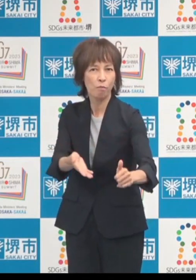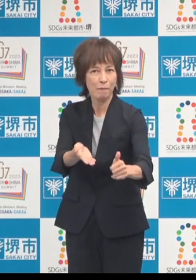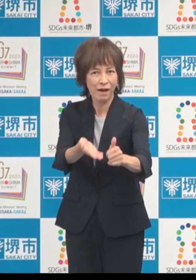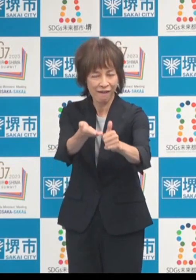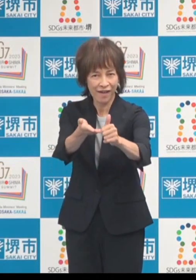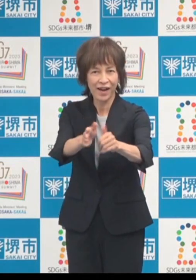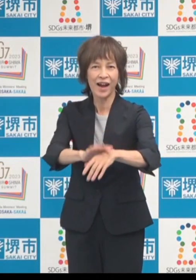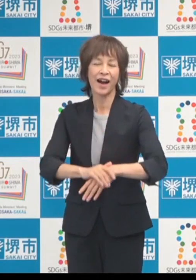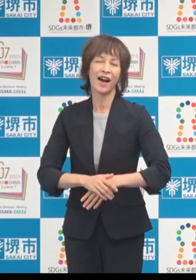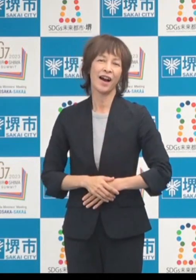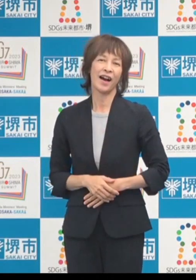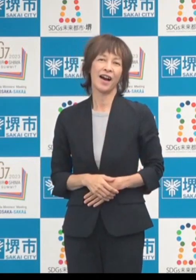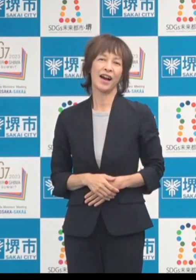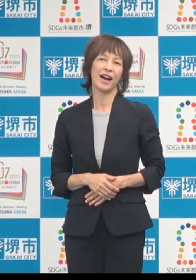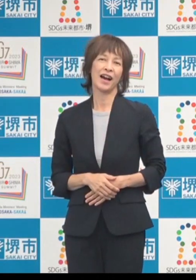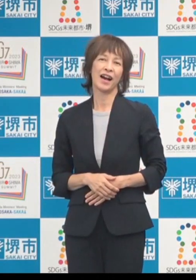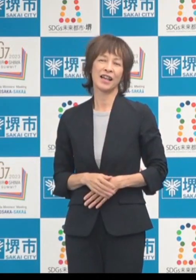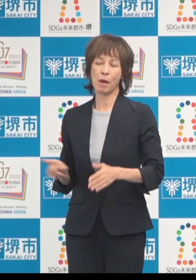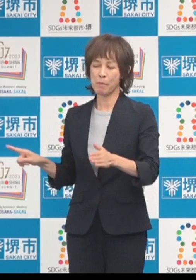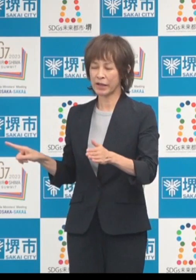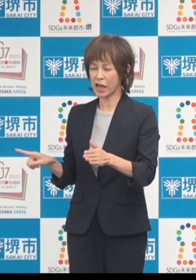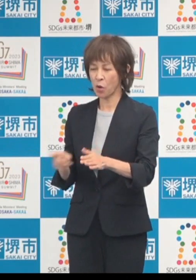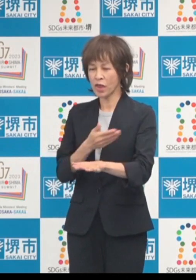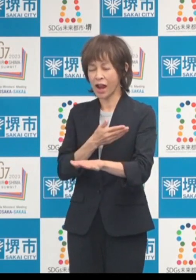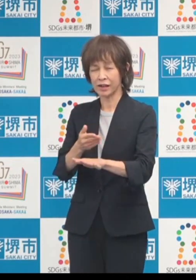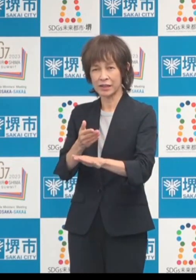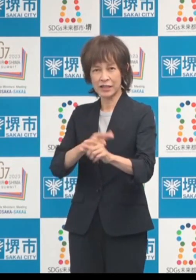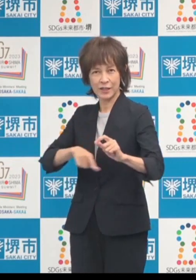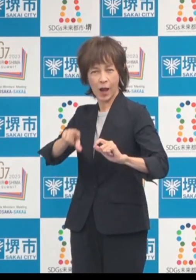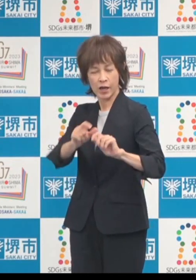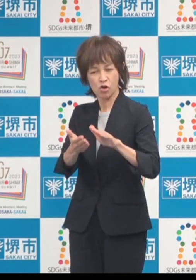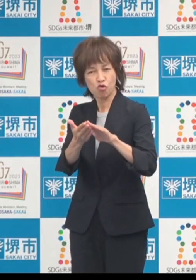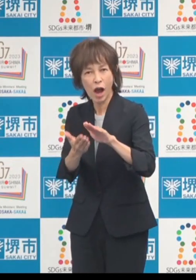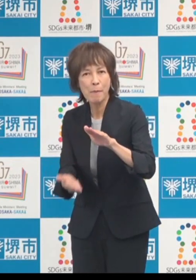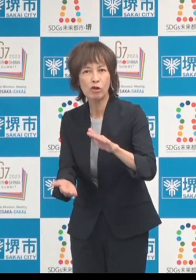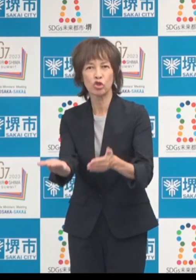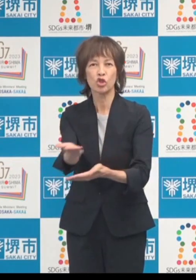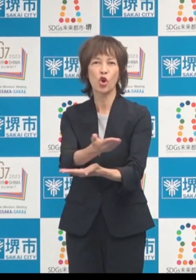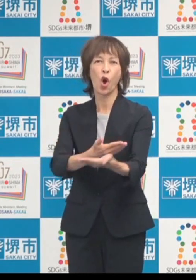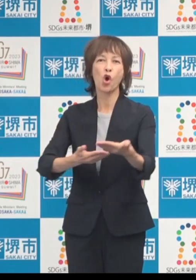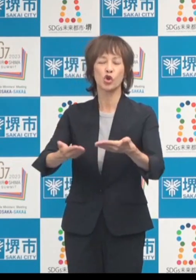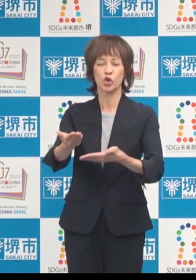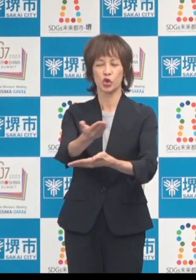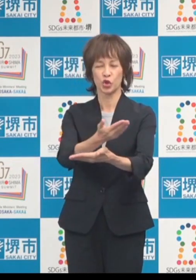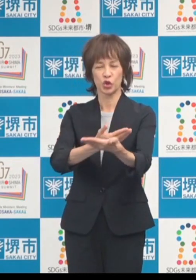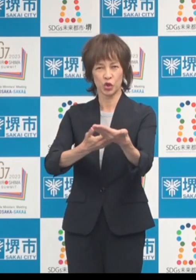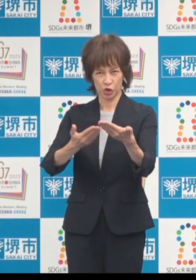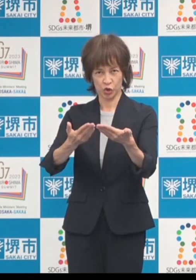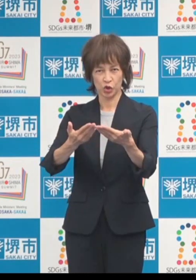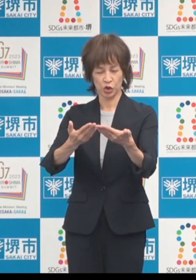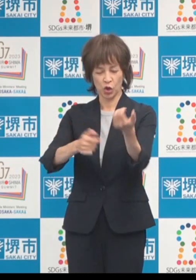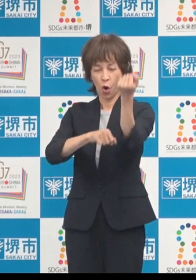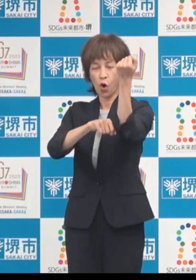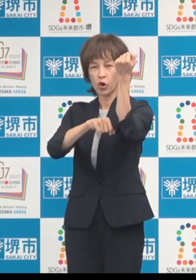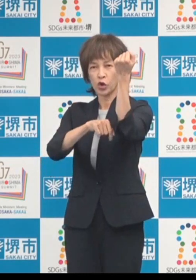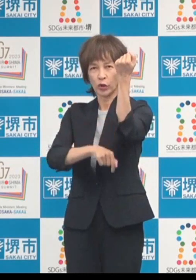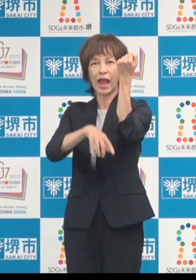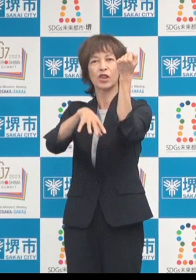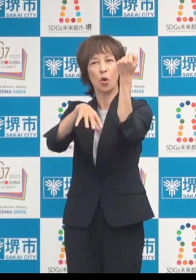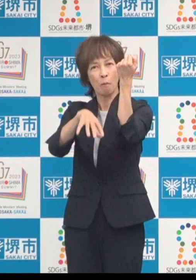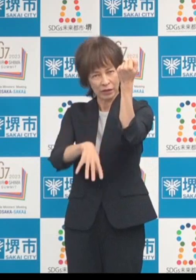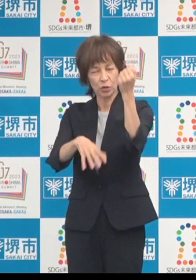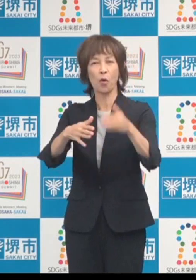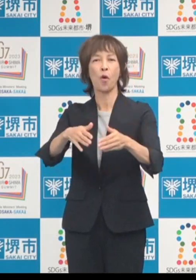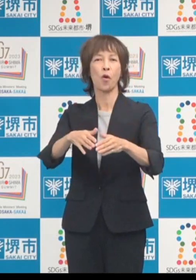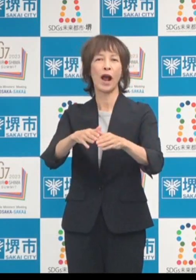さらに深める、広げるための今回の交流競争拠点の開設ということになります。